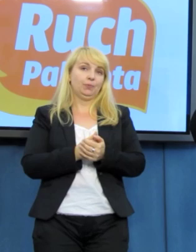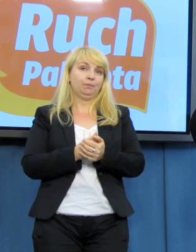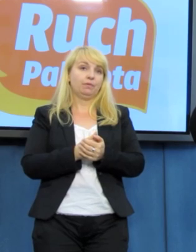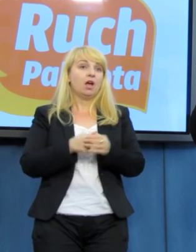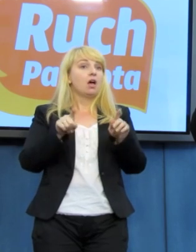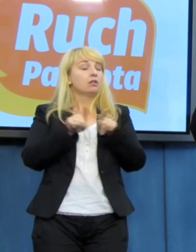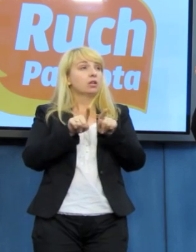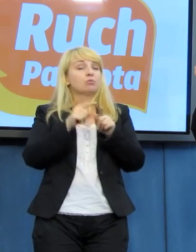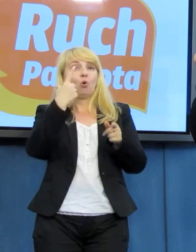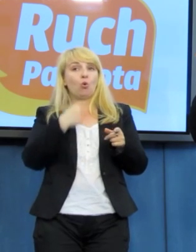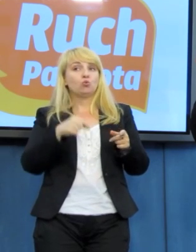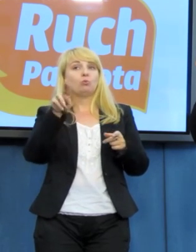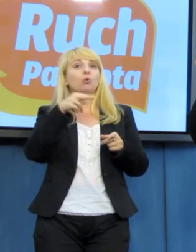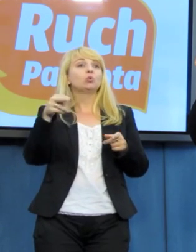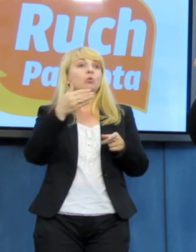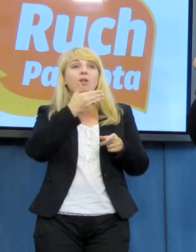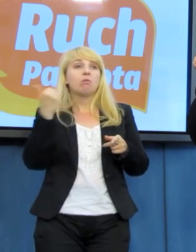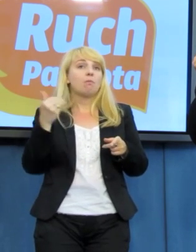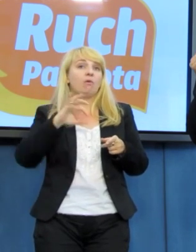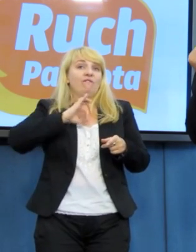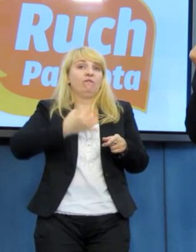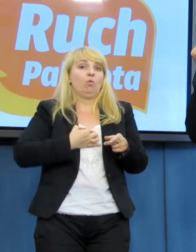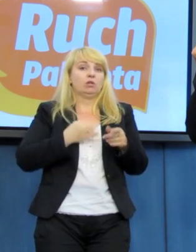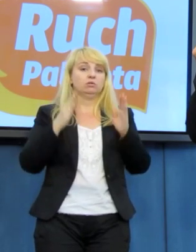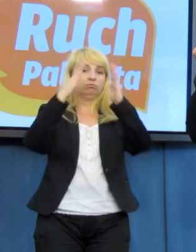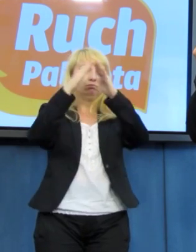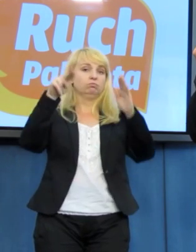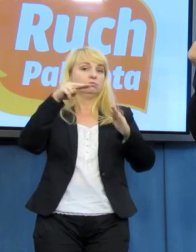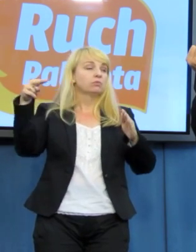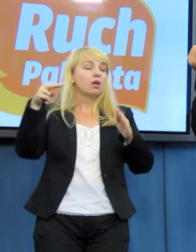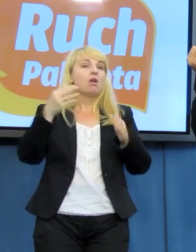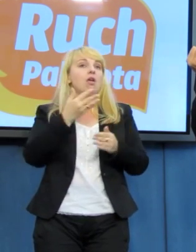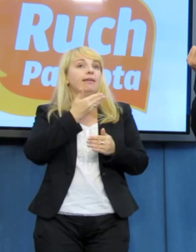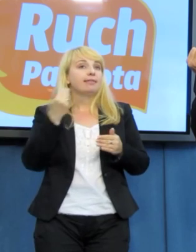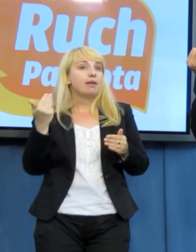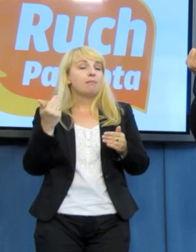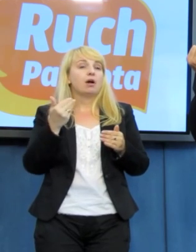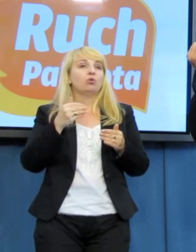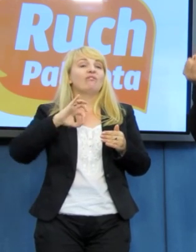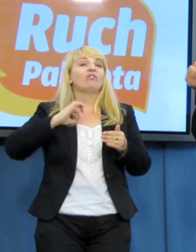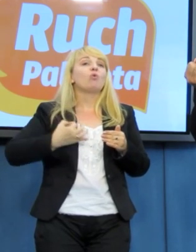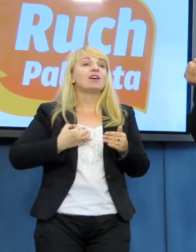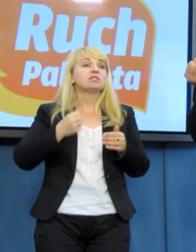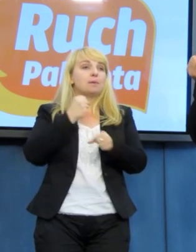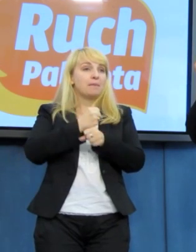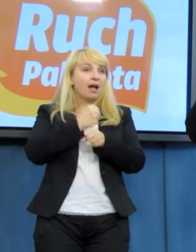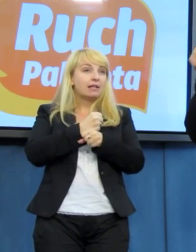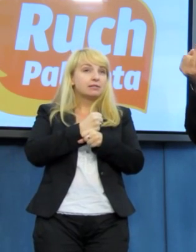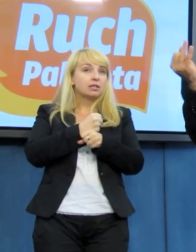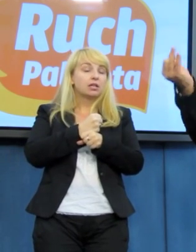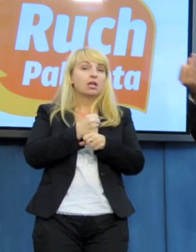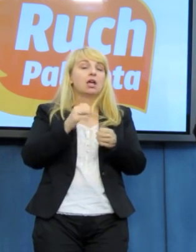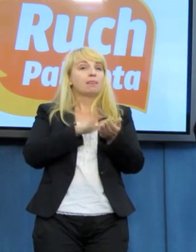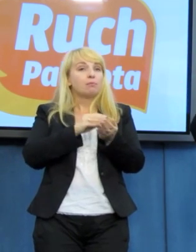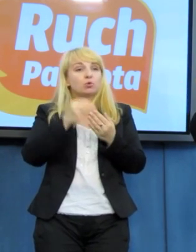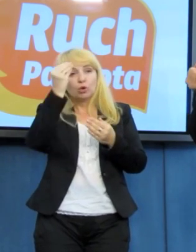osoby nieprzyporządkowane do parafii i nie będące na etatach państwowych,